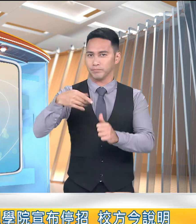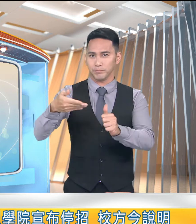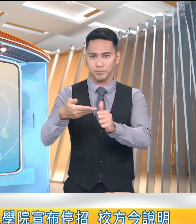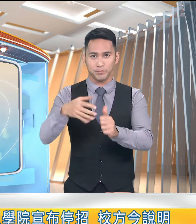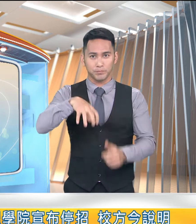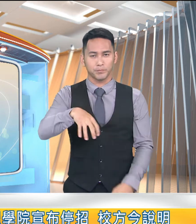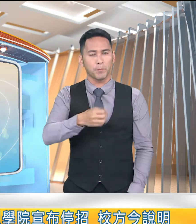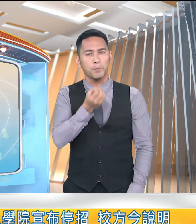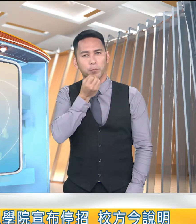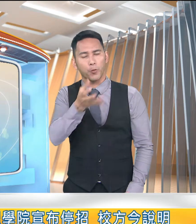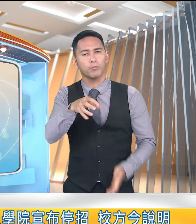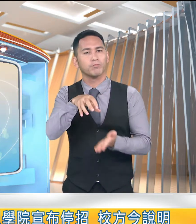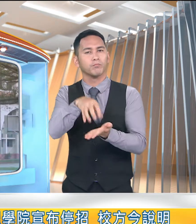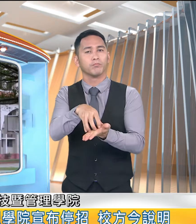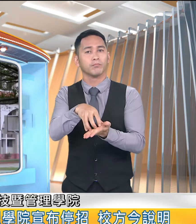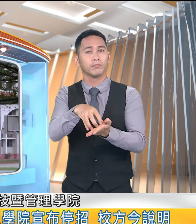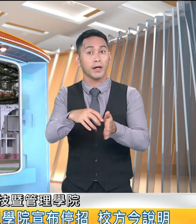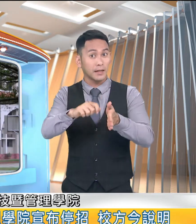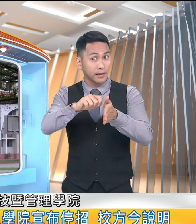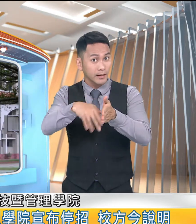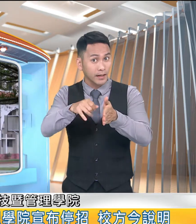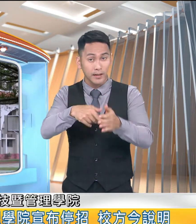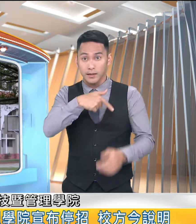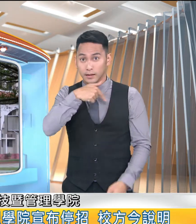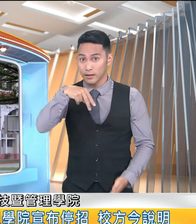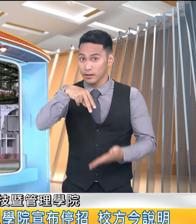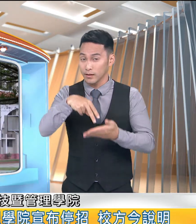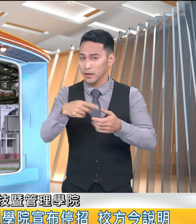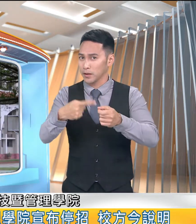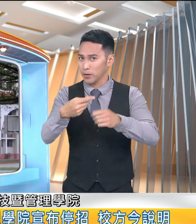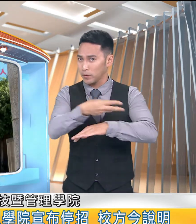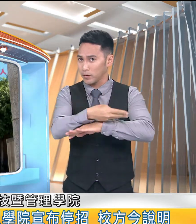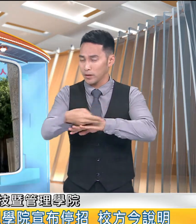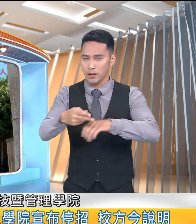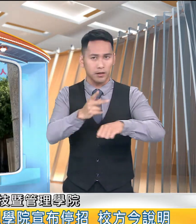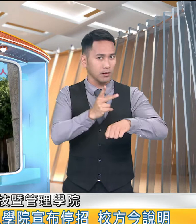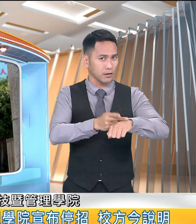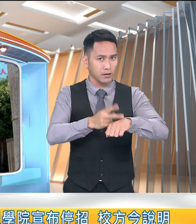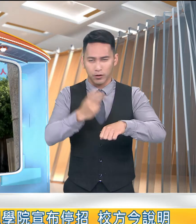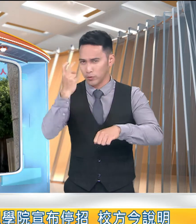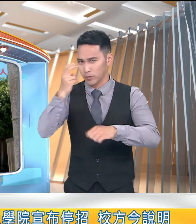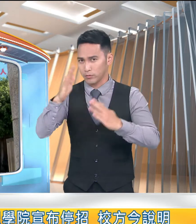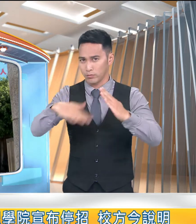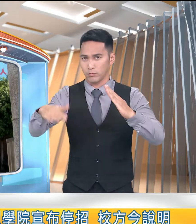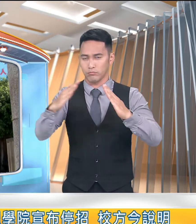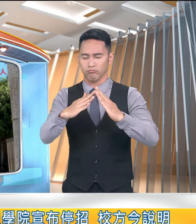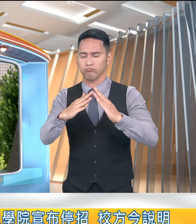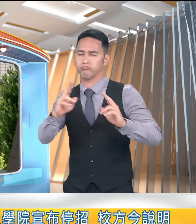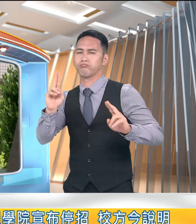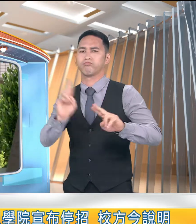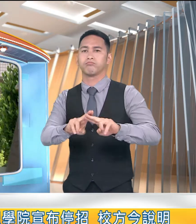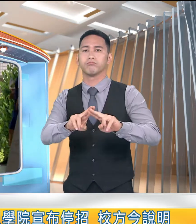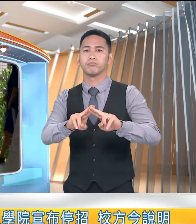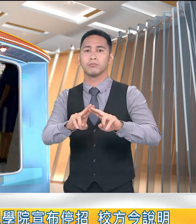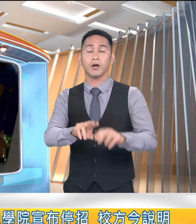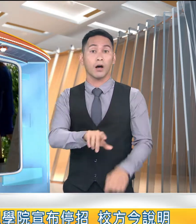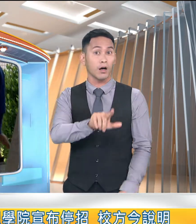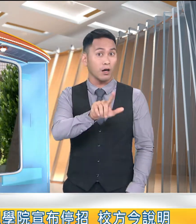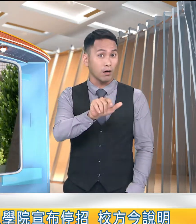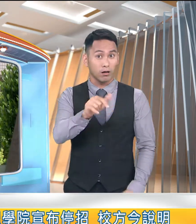教育部昨天证实，嘉义私立道江科技暨管理学院确定要停招退场，